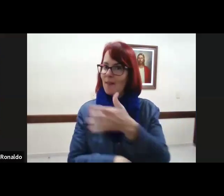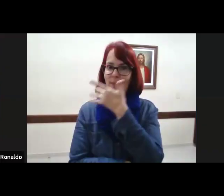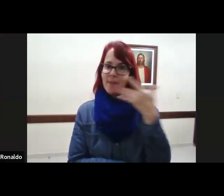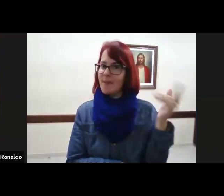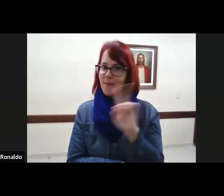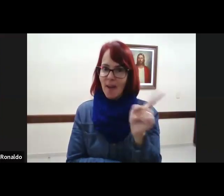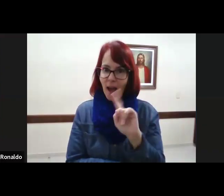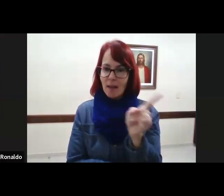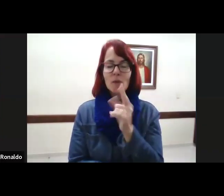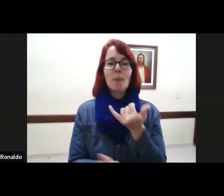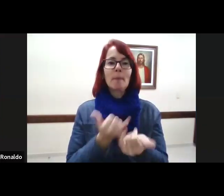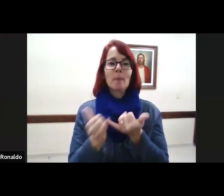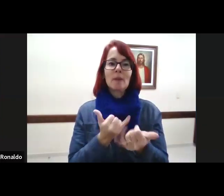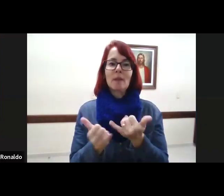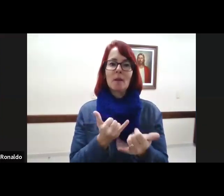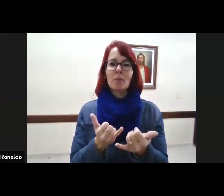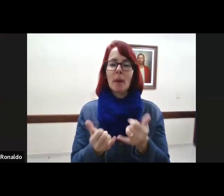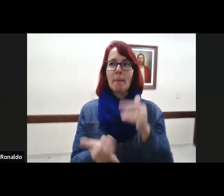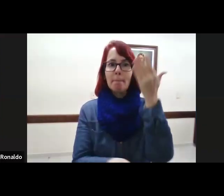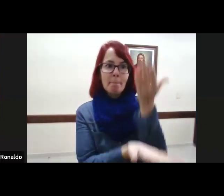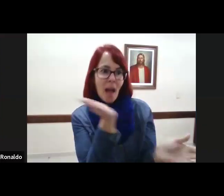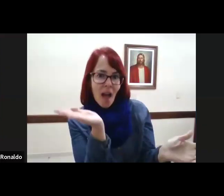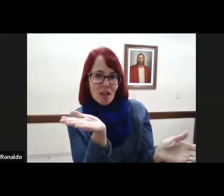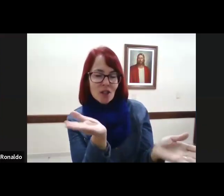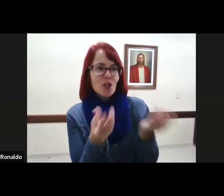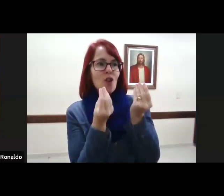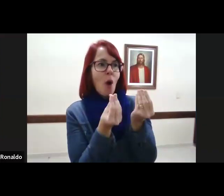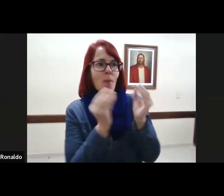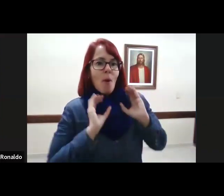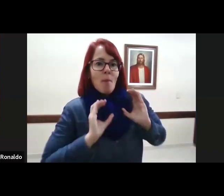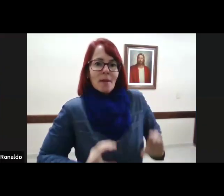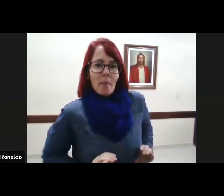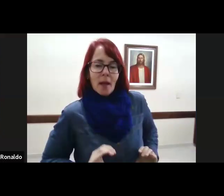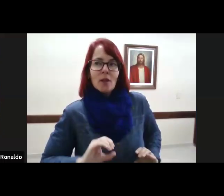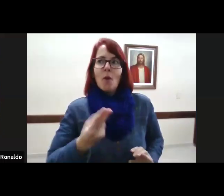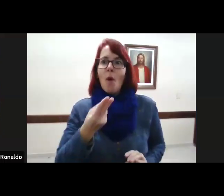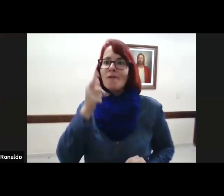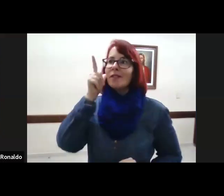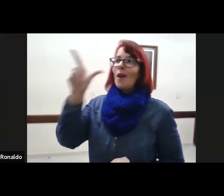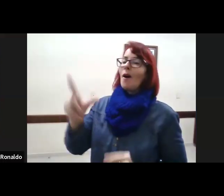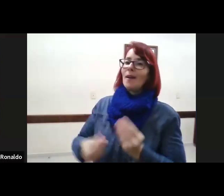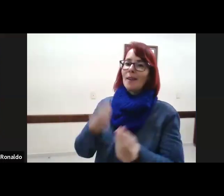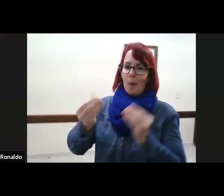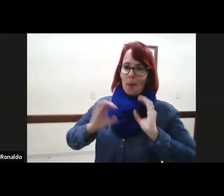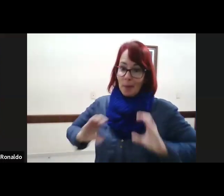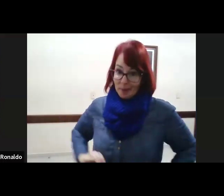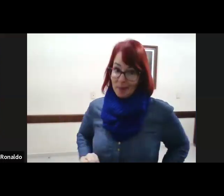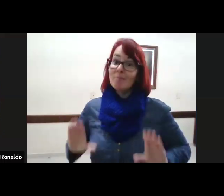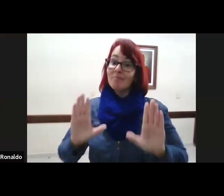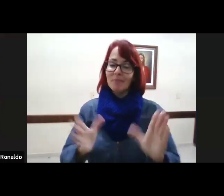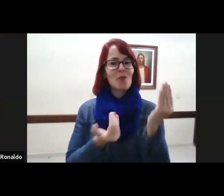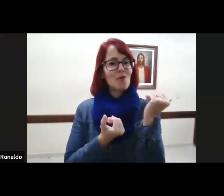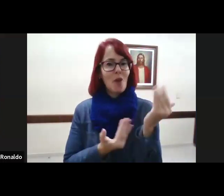repente, uma derrota ou saber como se portar com a vitória, né? E os nossos jovens estão